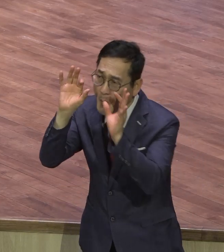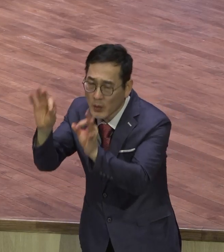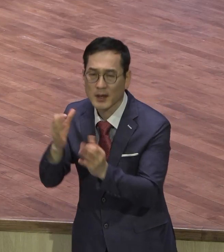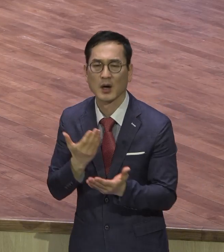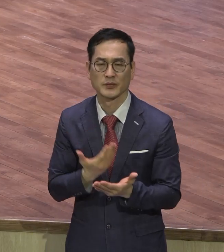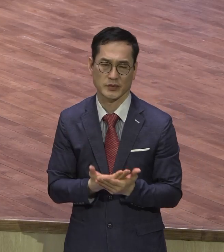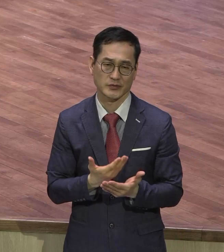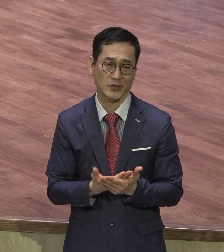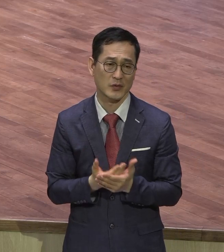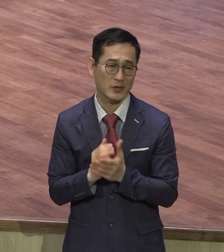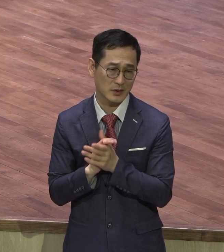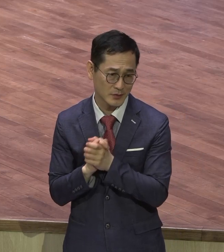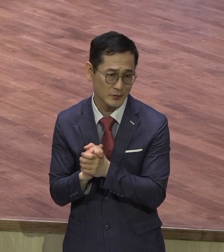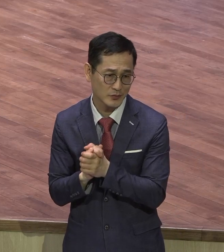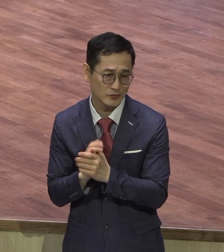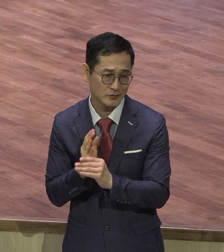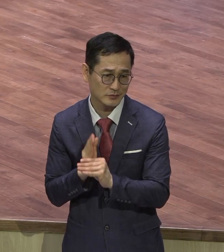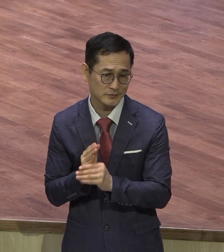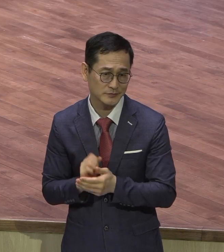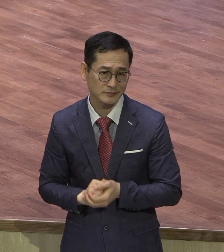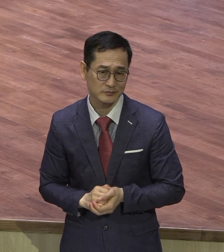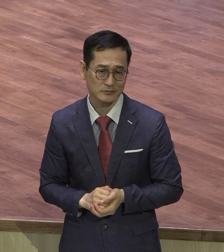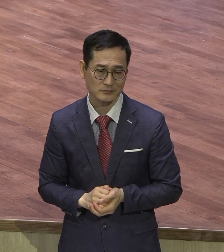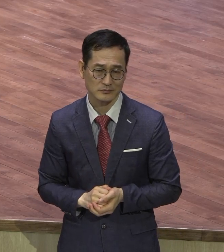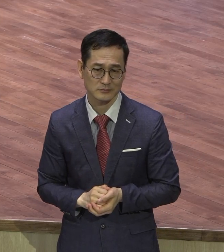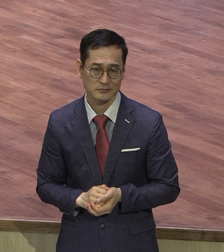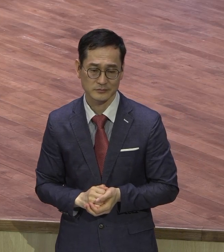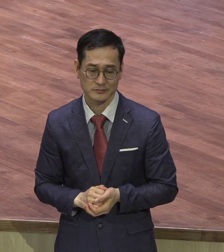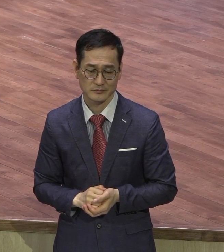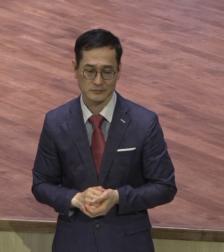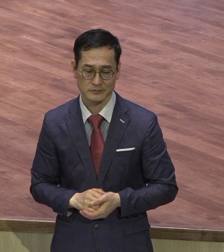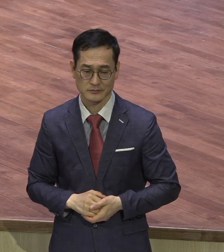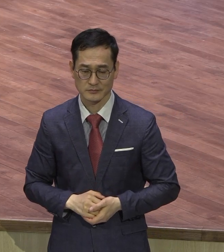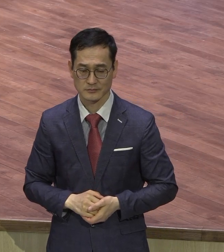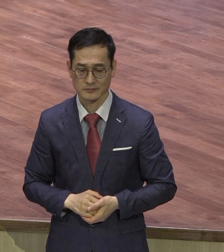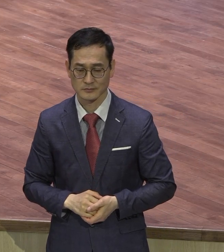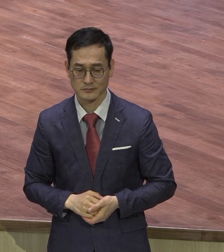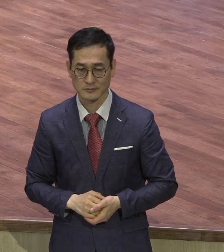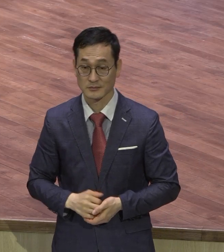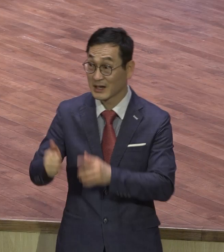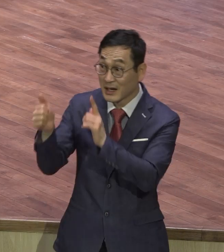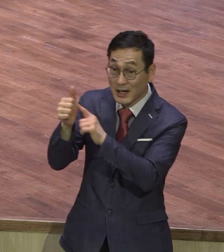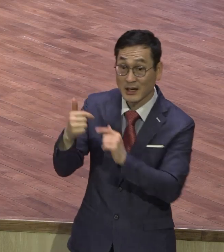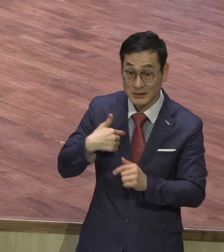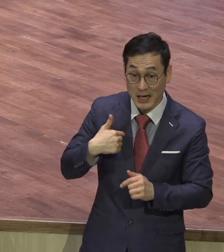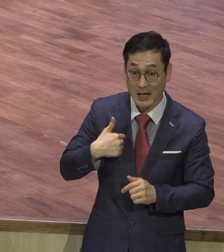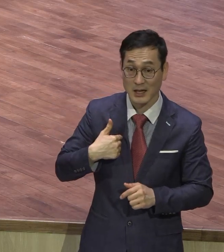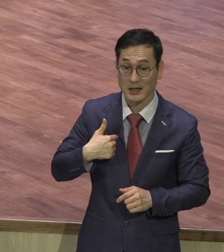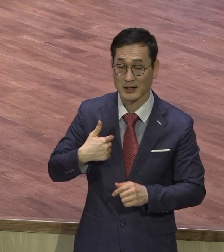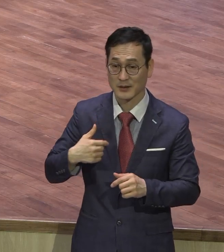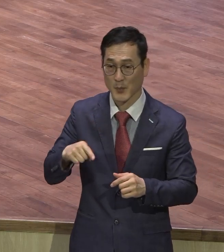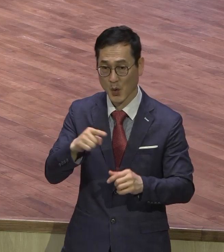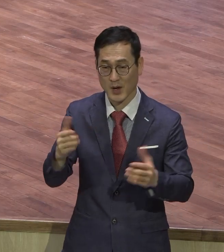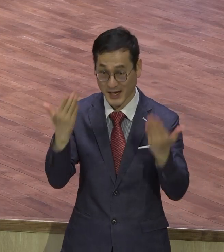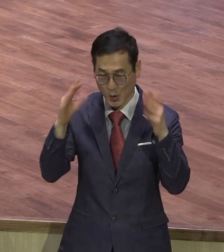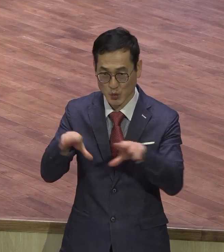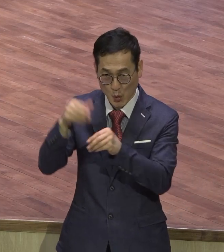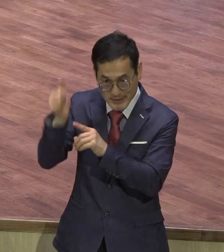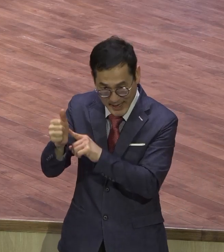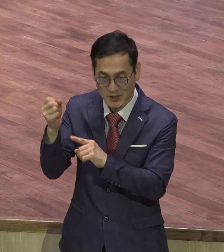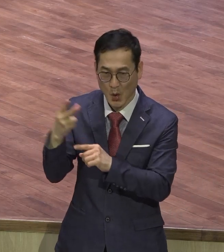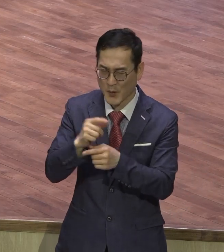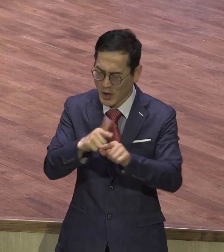그래서 직분이 축복의 통로예요. 아이고 뭐 총장하고 뭐 대표 아이고 기도